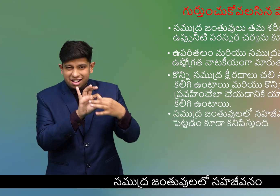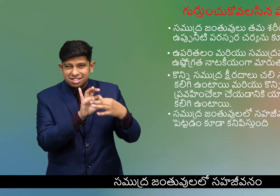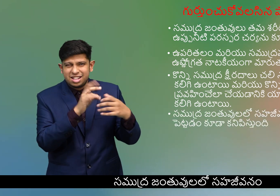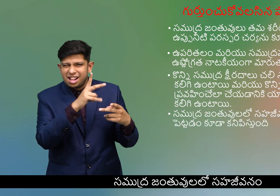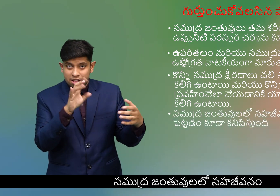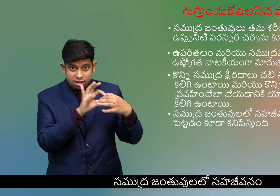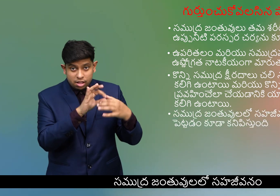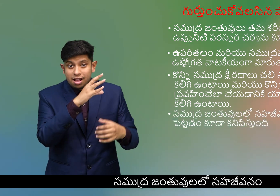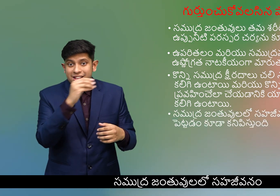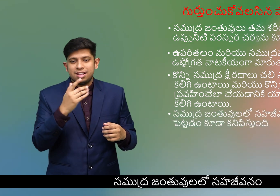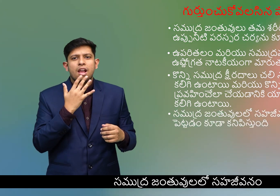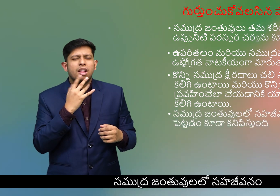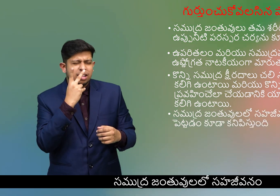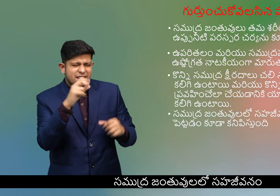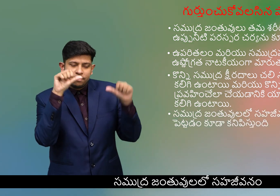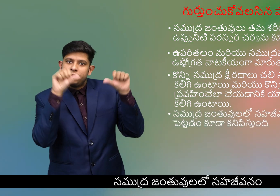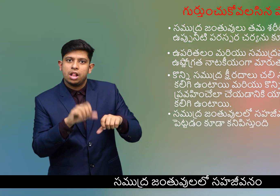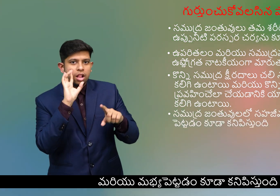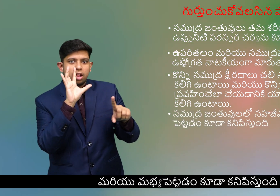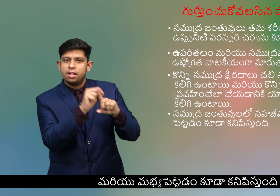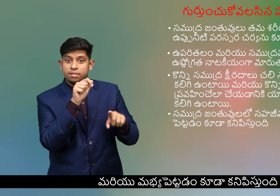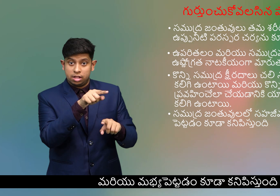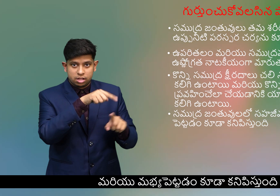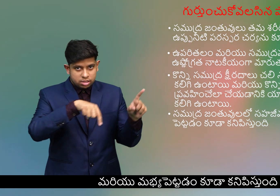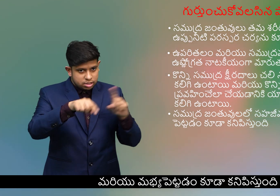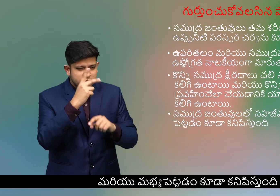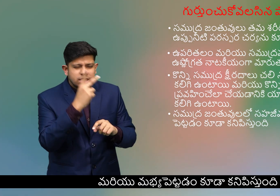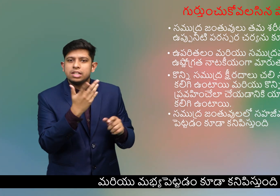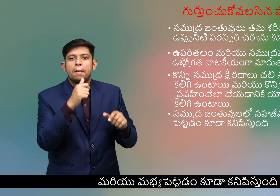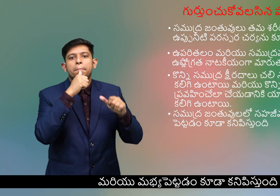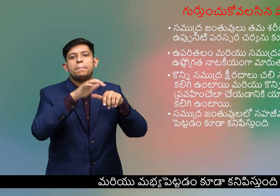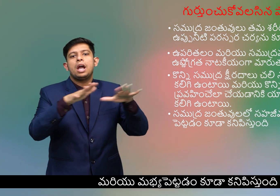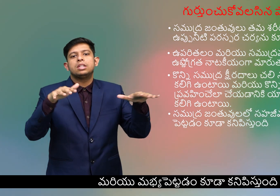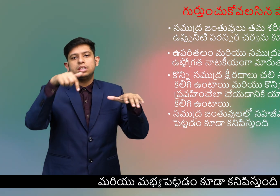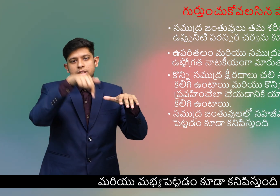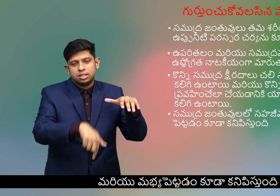సముద్ర జంతువులలో సహజీవనం మరియు మభ్యపెట్టడం కూడా కనిపిస్తుంది.